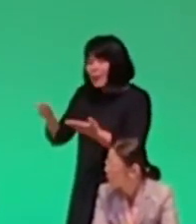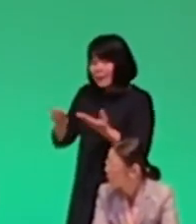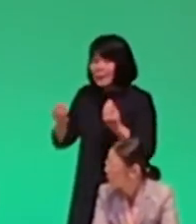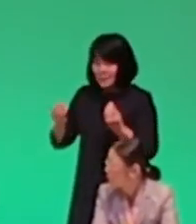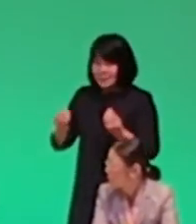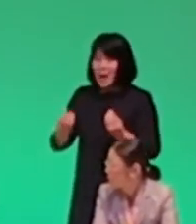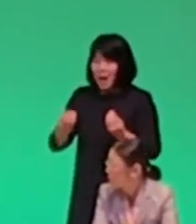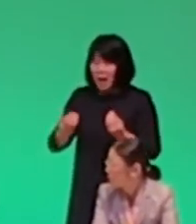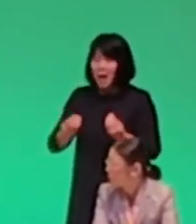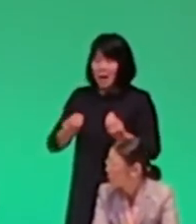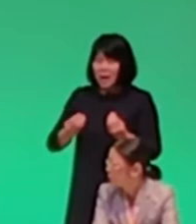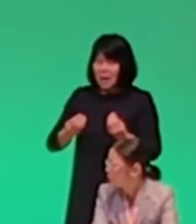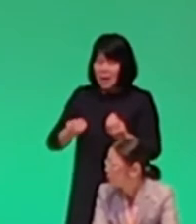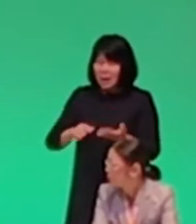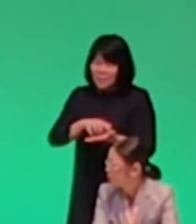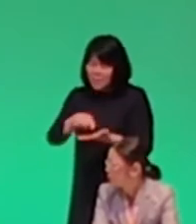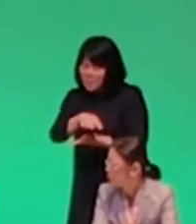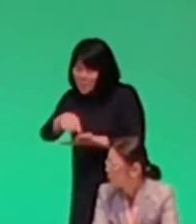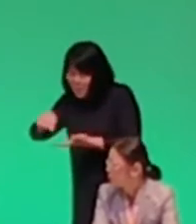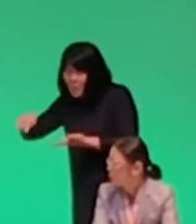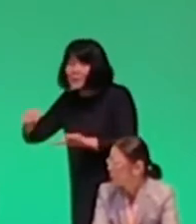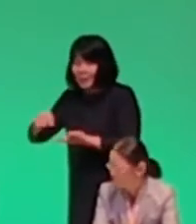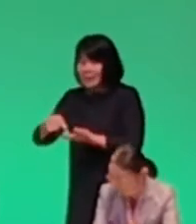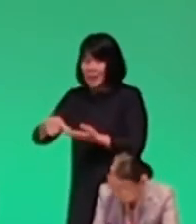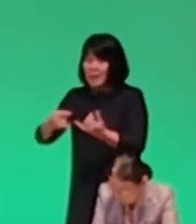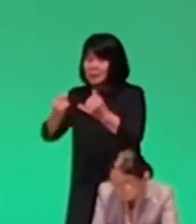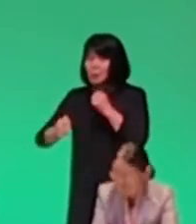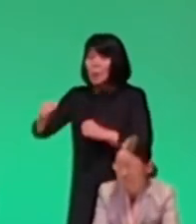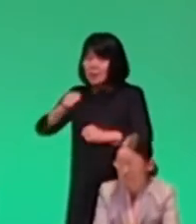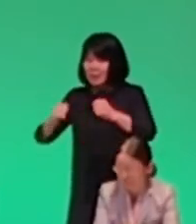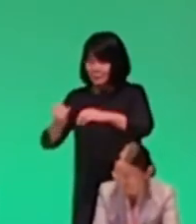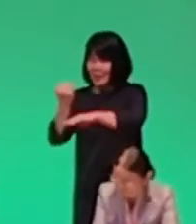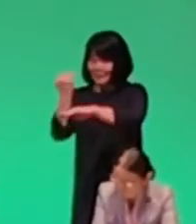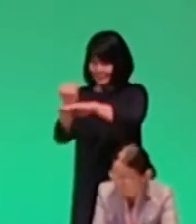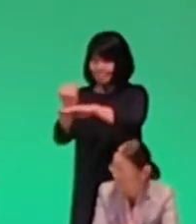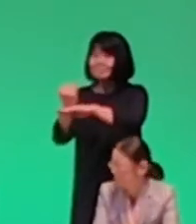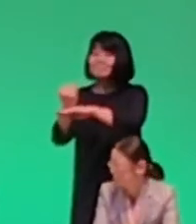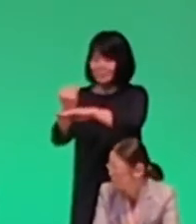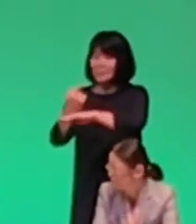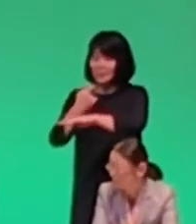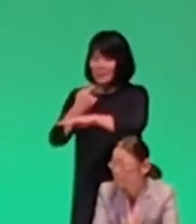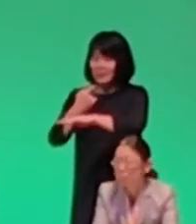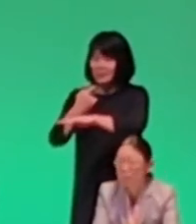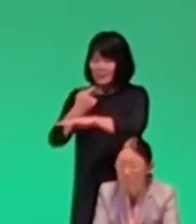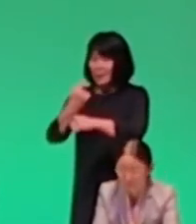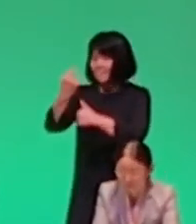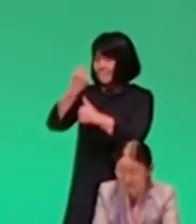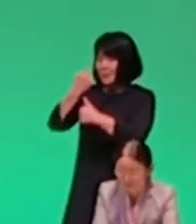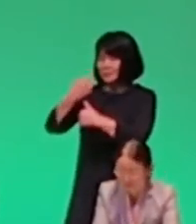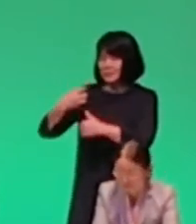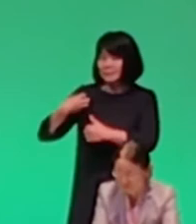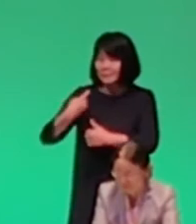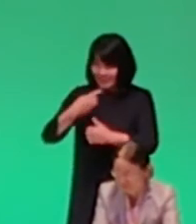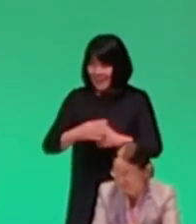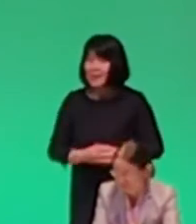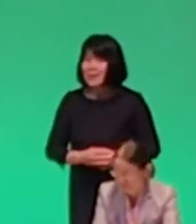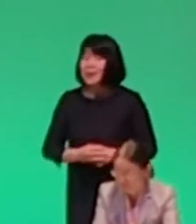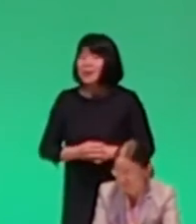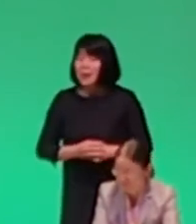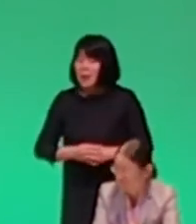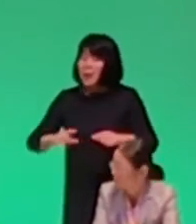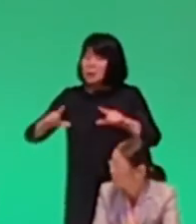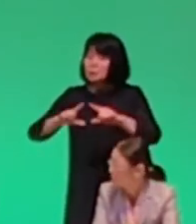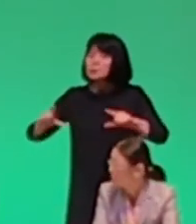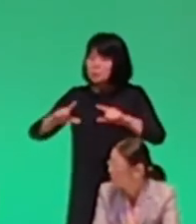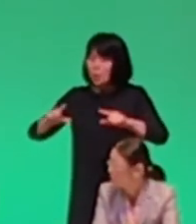ましたけれども、もろもろの大臣の中で女性活躍担当大臣をに就任いたしました。で通